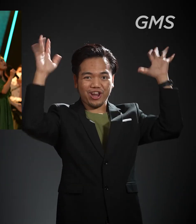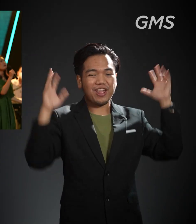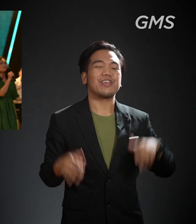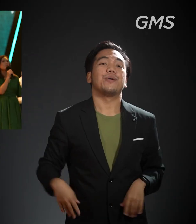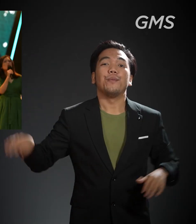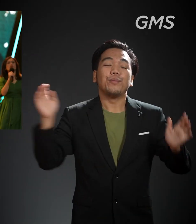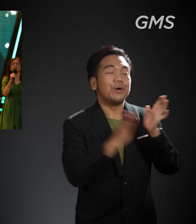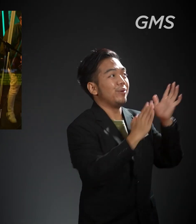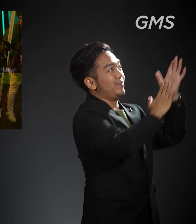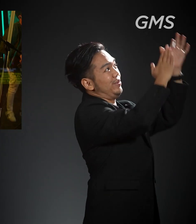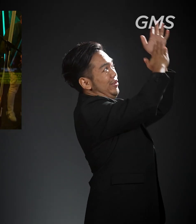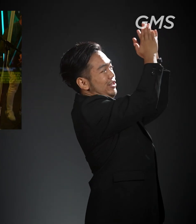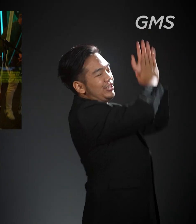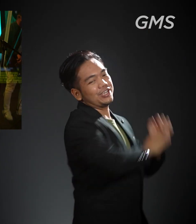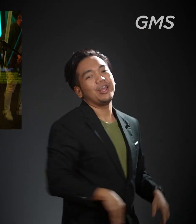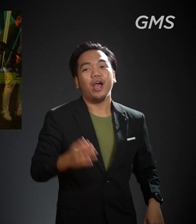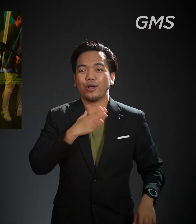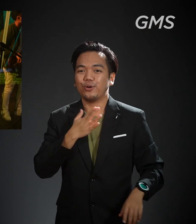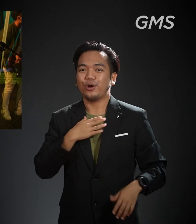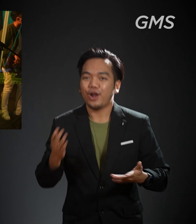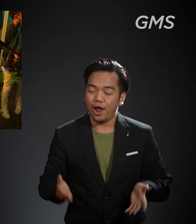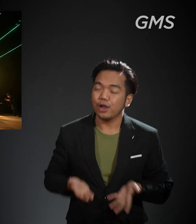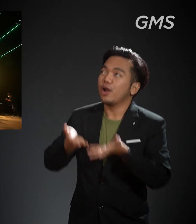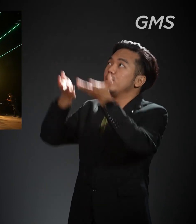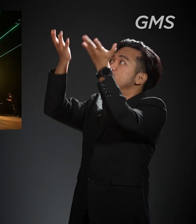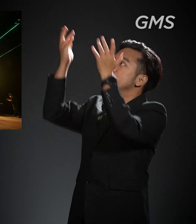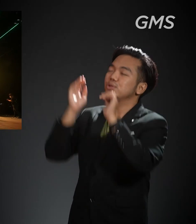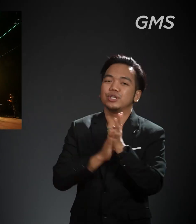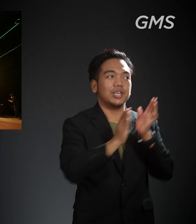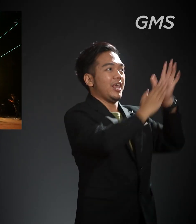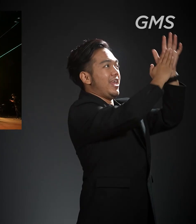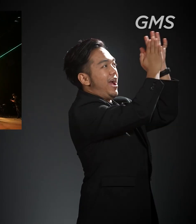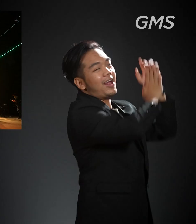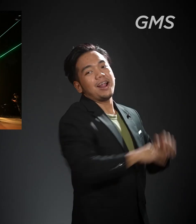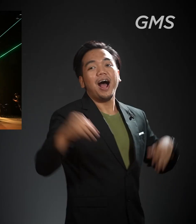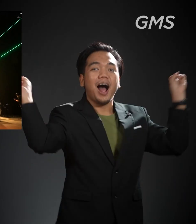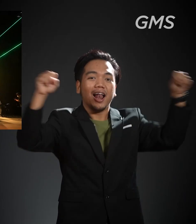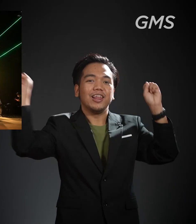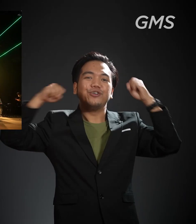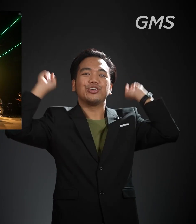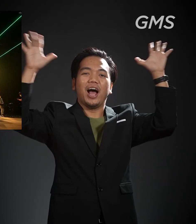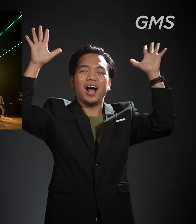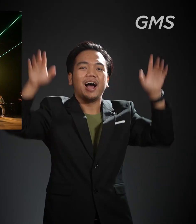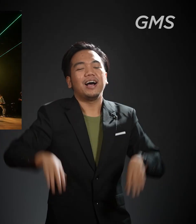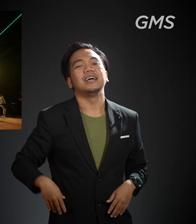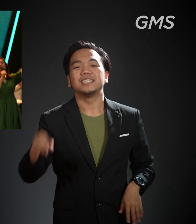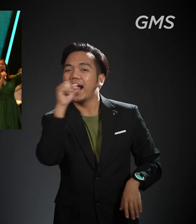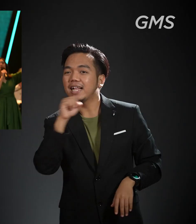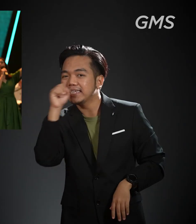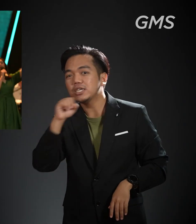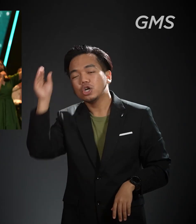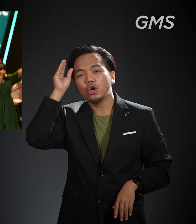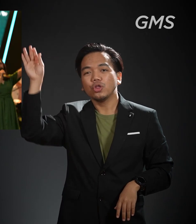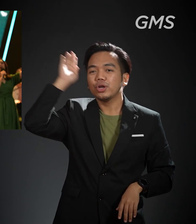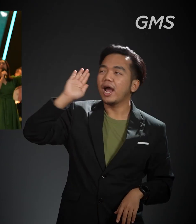sorak-sorai memuji. Ku naikkan pujian, haleluya,